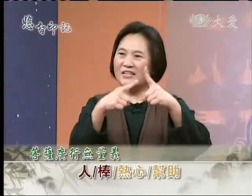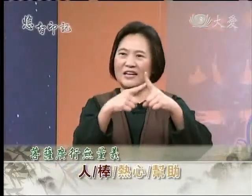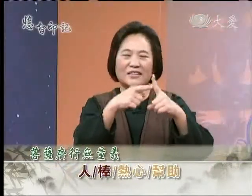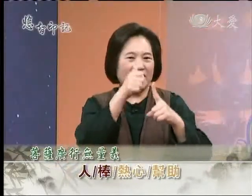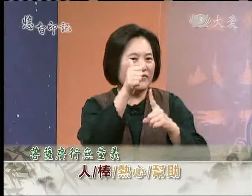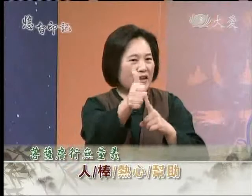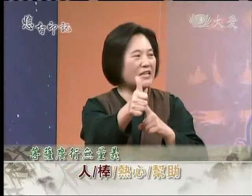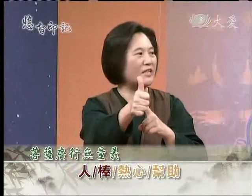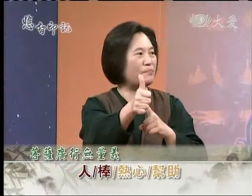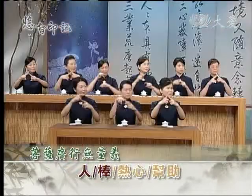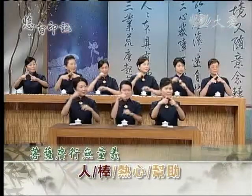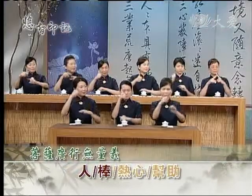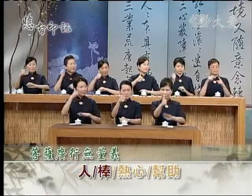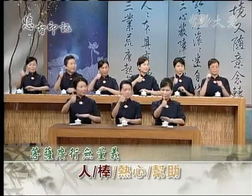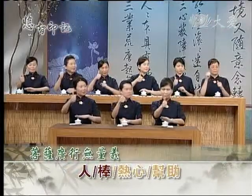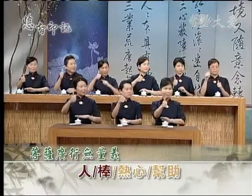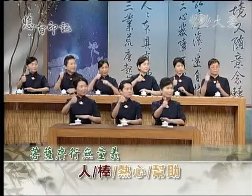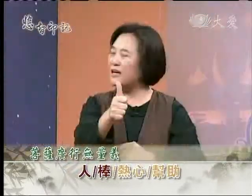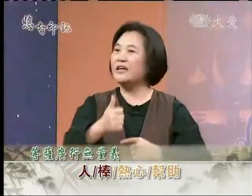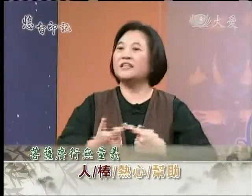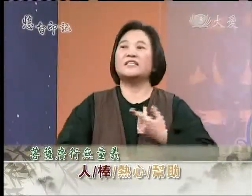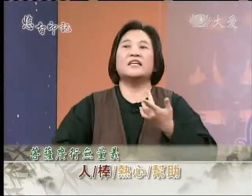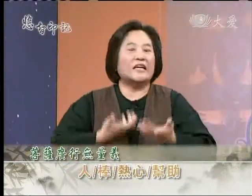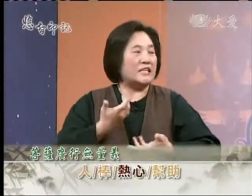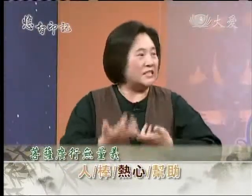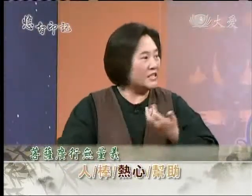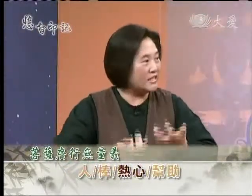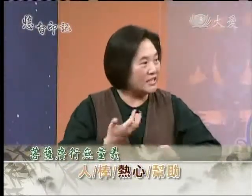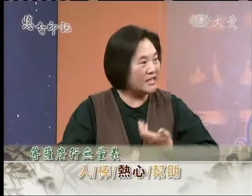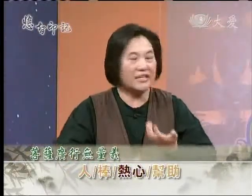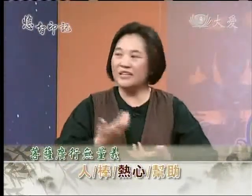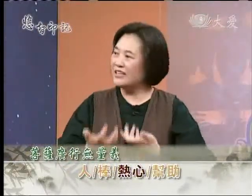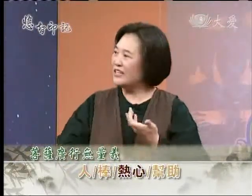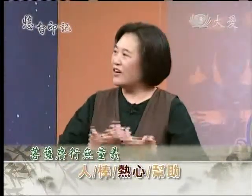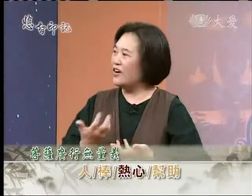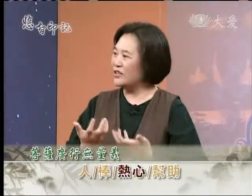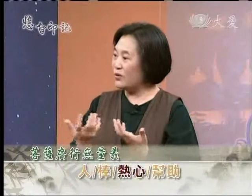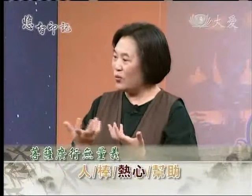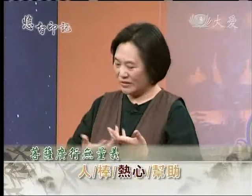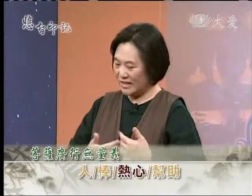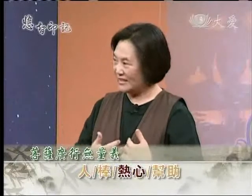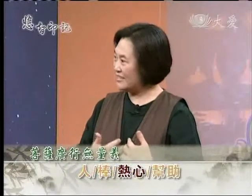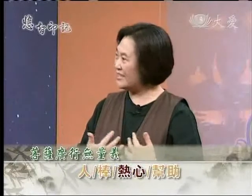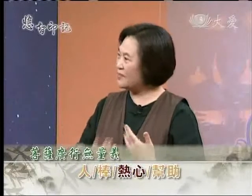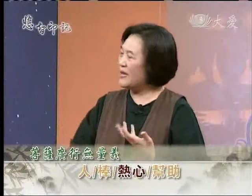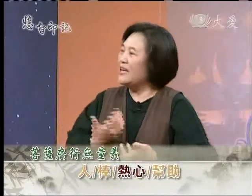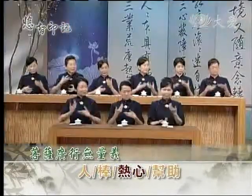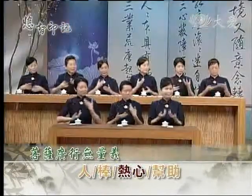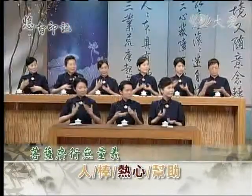人他非常的棒，怎么棒呢？他是很热心， 好像有火在你的心这边，很热